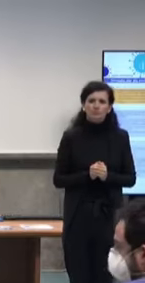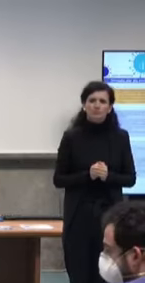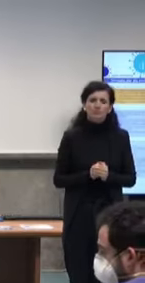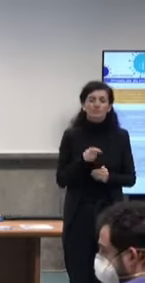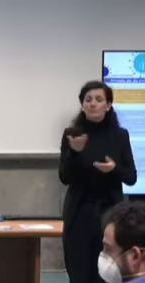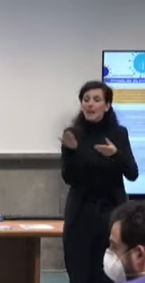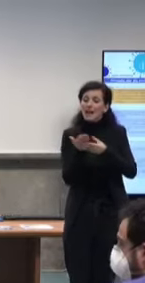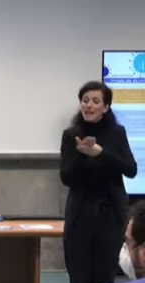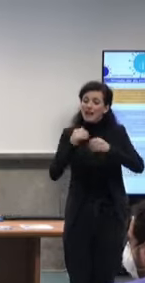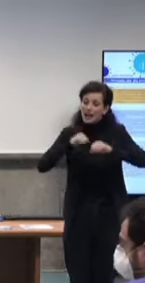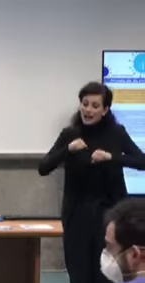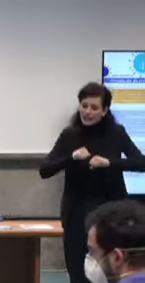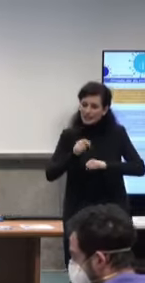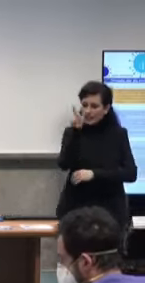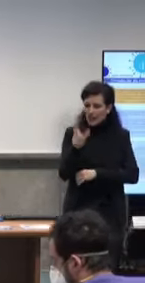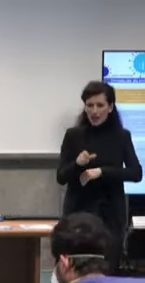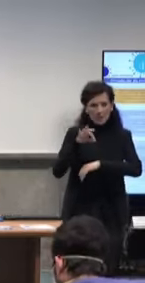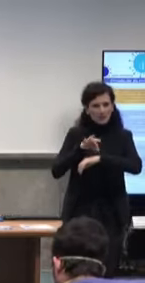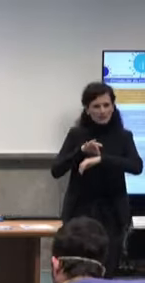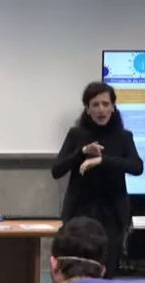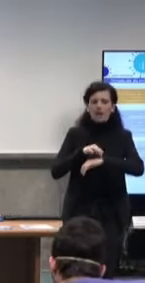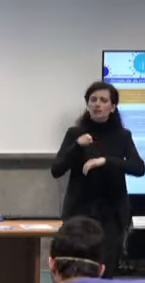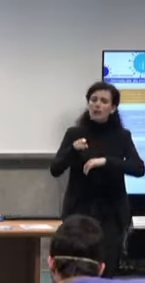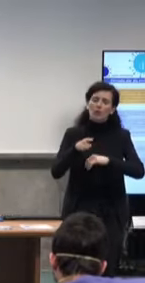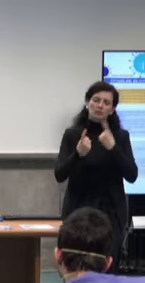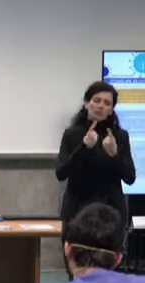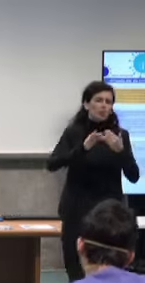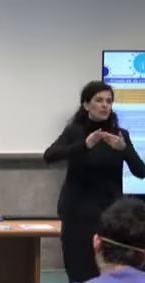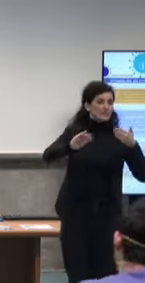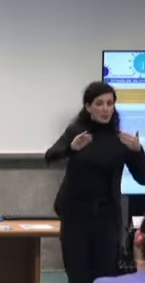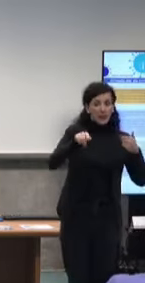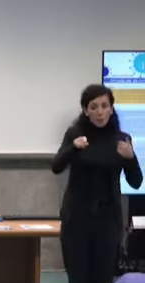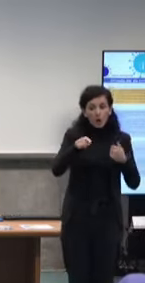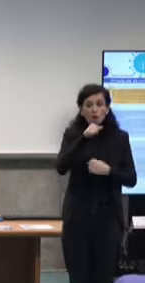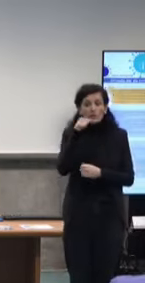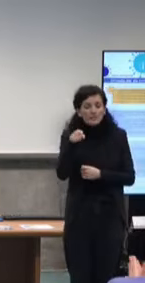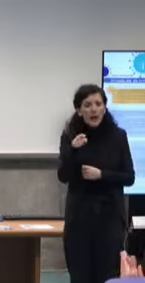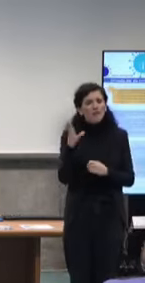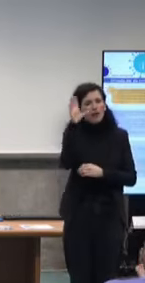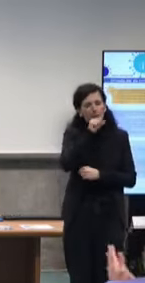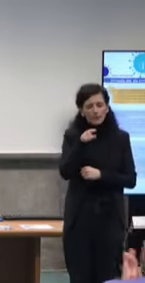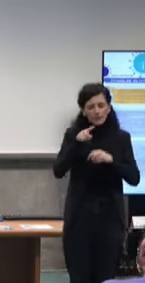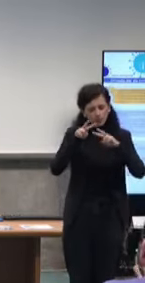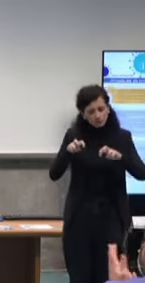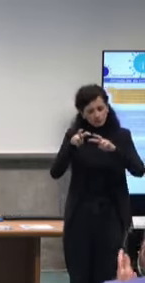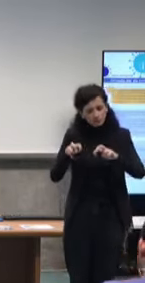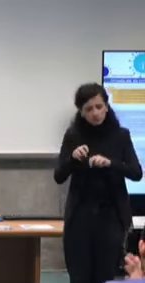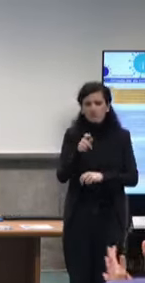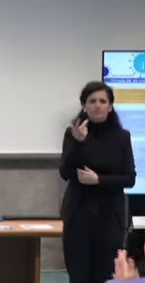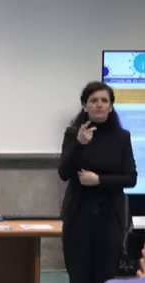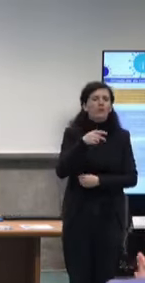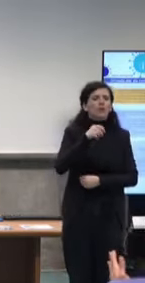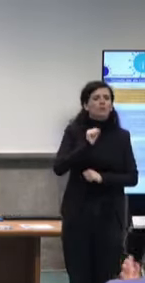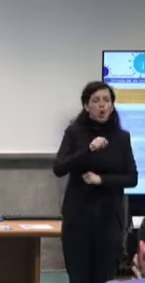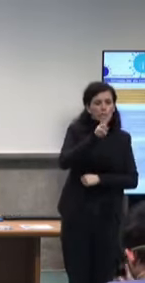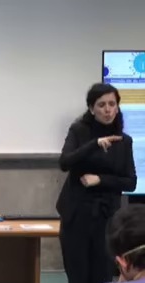sulla cartella clinica è un'altra cosa separata ci serve a capire in maniera più analitica quindi quello non era è un campione ma quando abbiamo mille